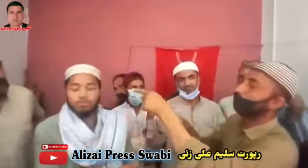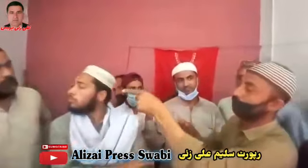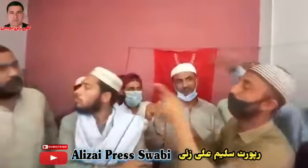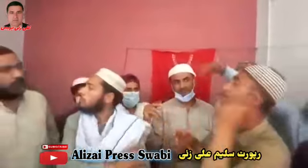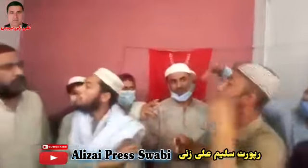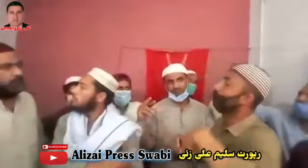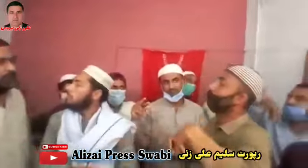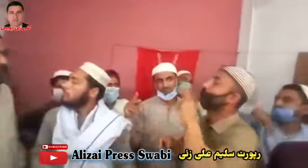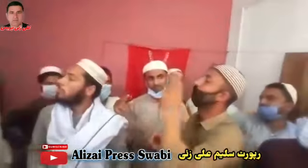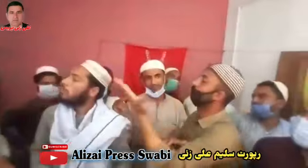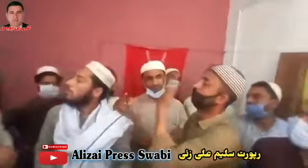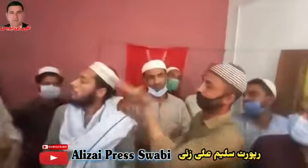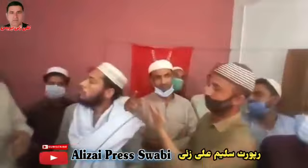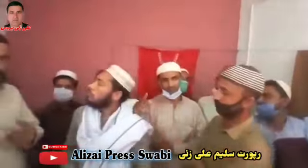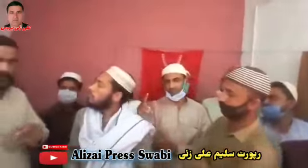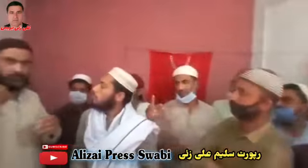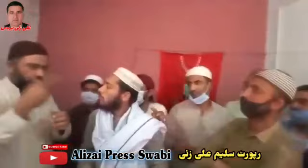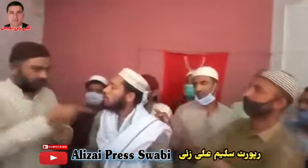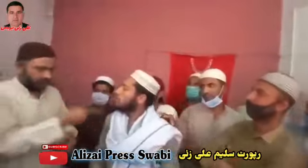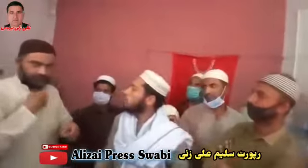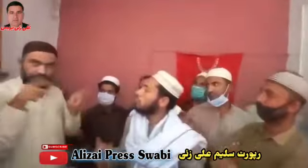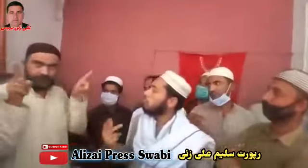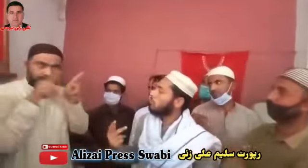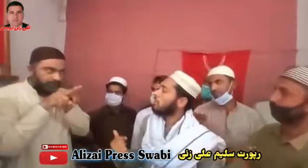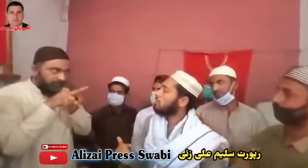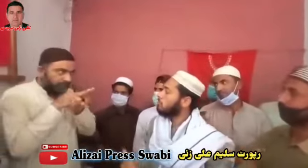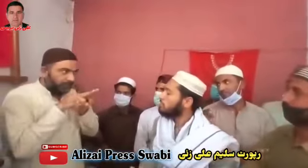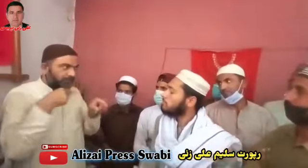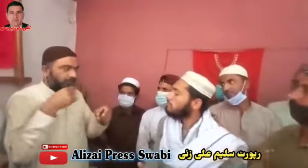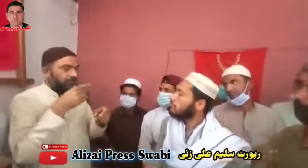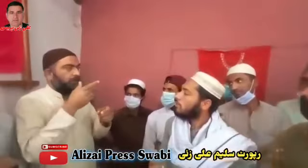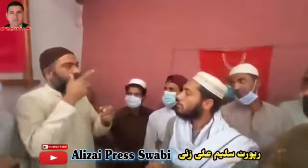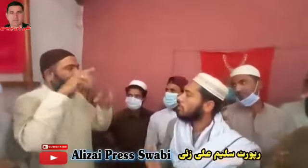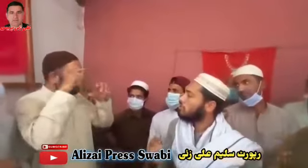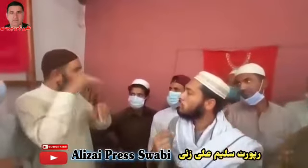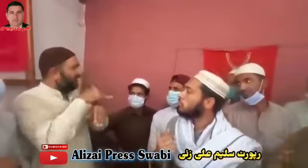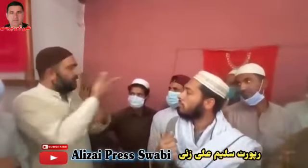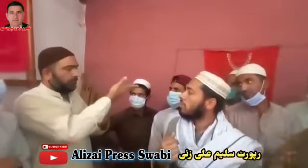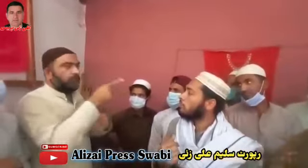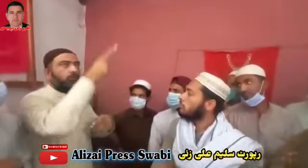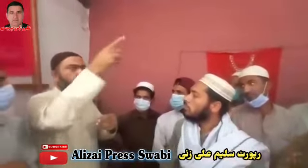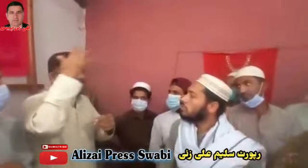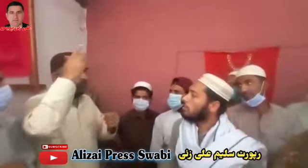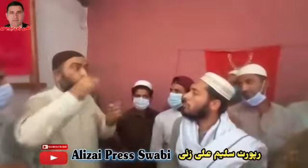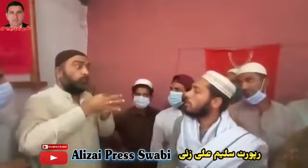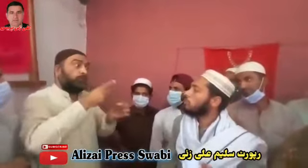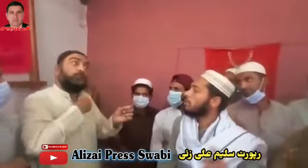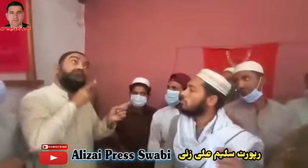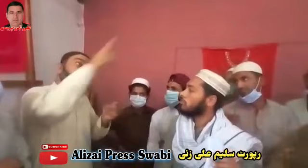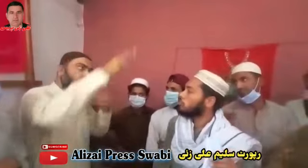دي زکات والا، د غلط درخواستونه هم ورکړي دي او تاسو ولې زکات نه ورکوئ؟ نو دا خو عجیبه غوندې سیستم دی. دا زکات خو د غریبانانو